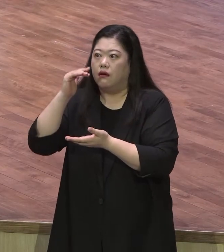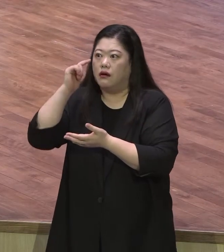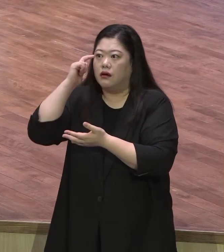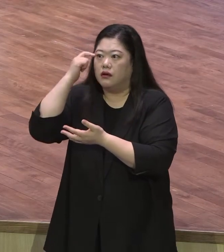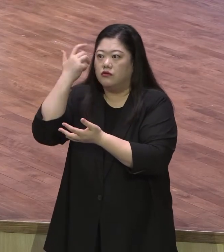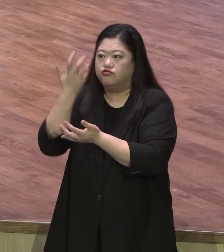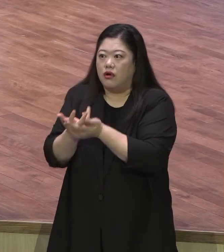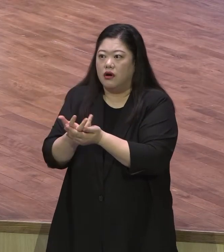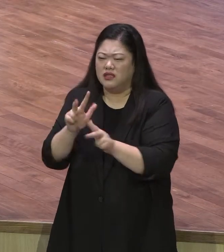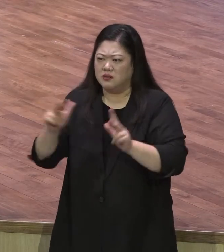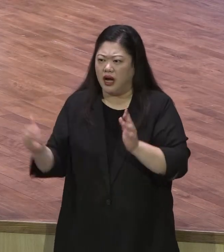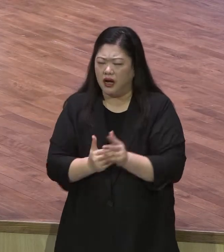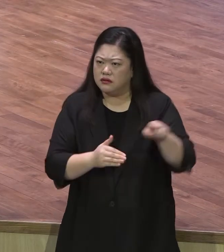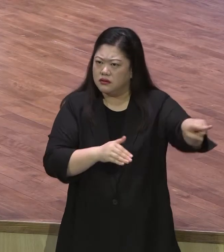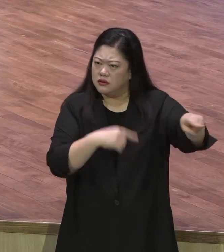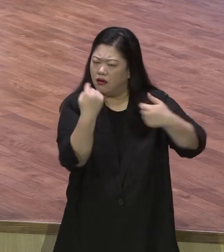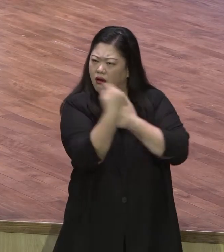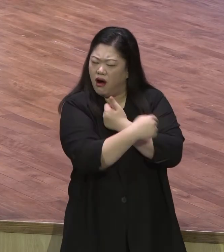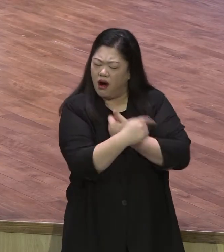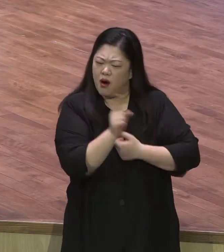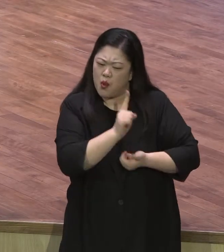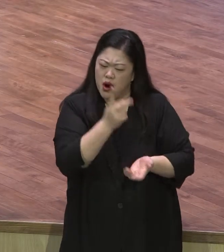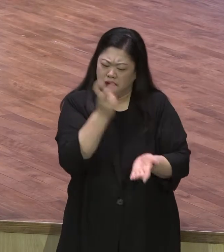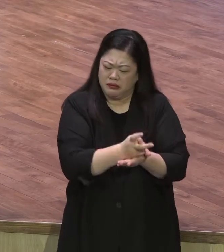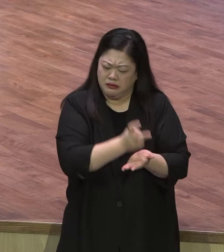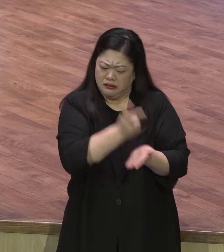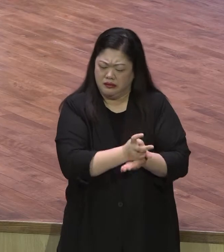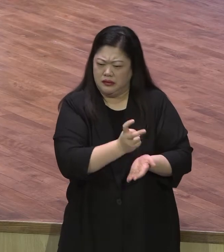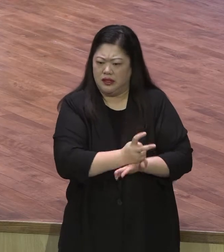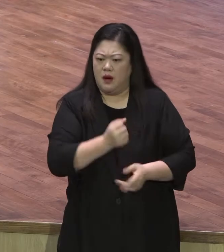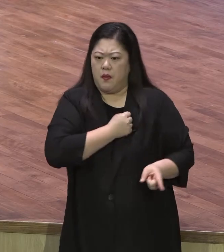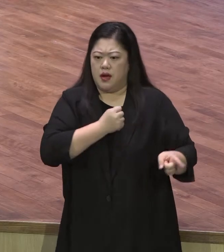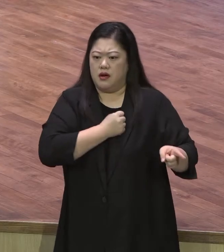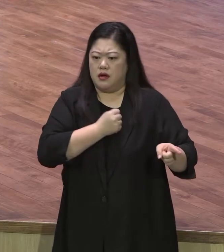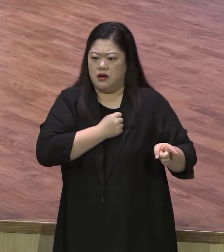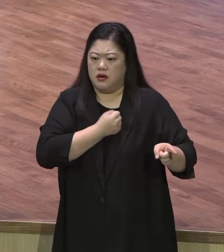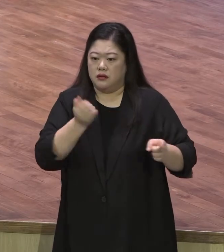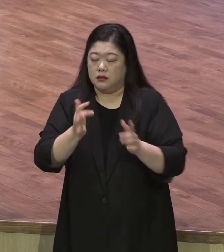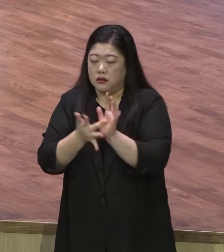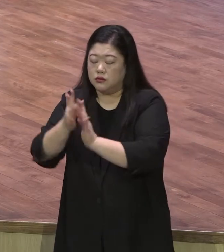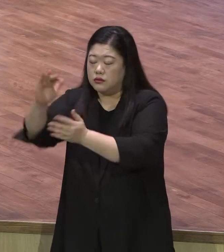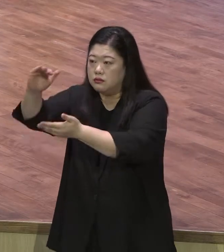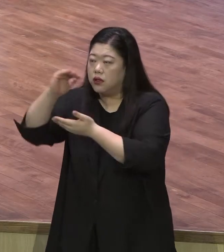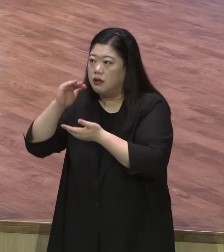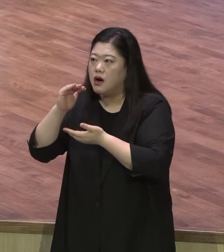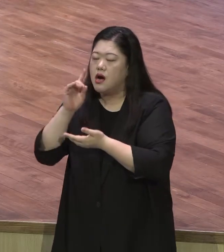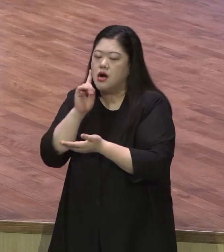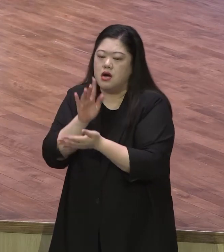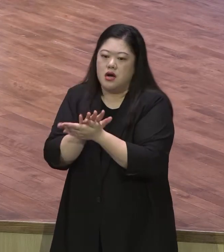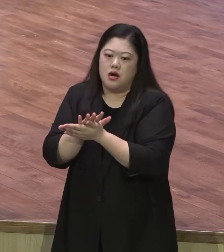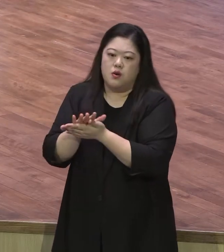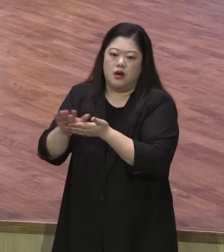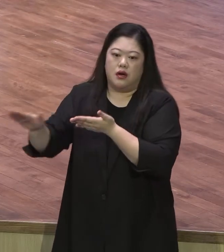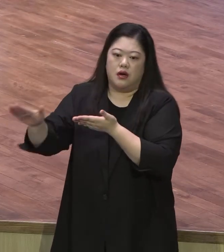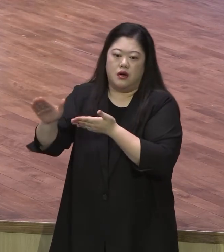복음이 선포되니까 이들의 삶이 치유되고 새로운 눈이 확 열리기 시작했어요.